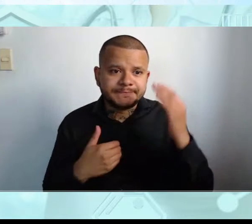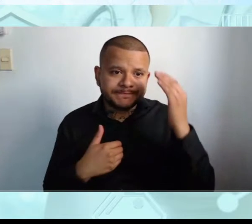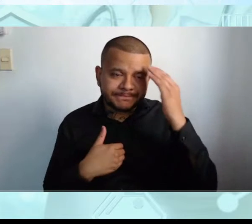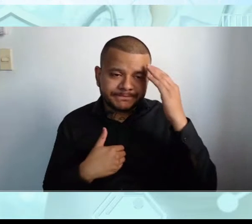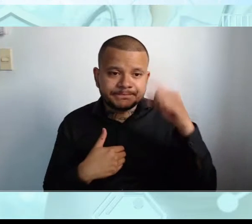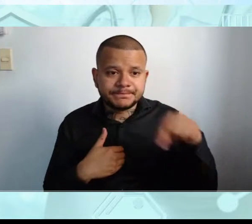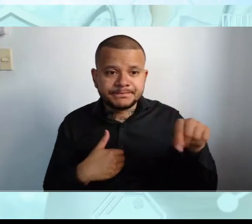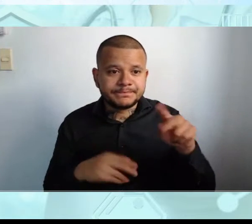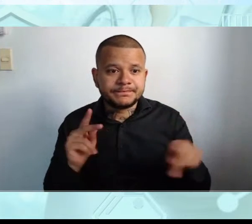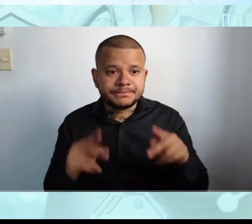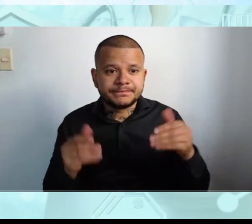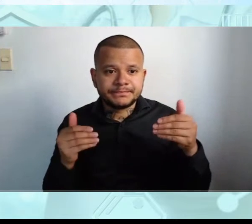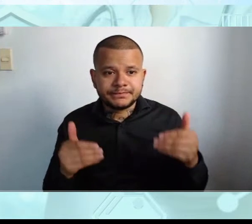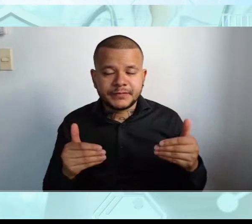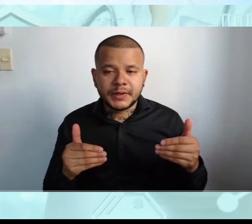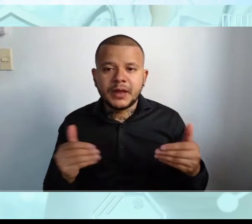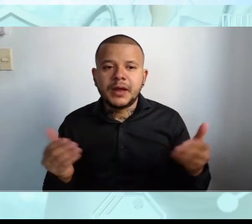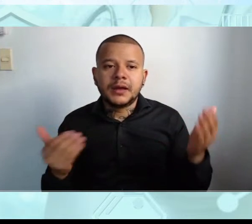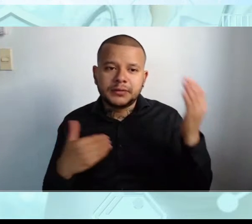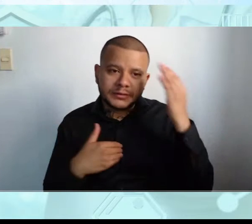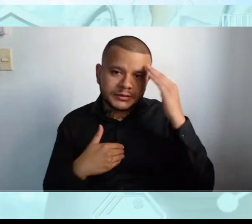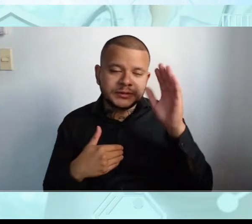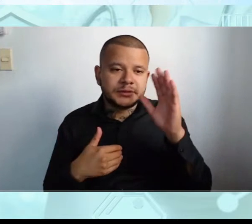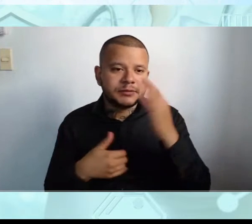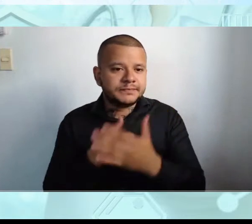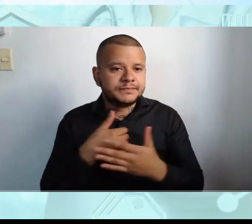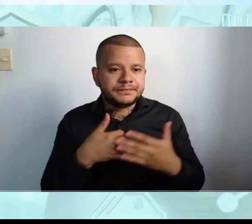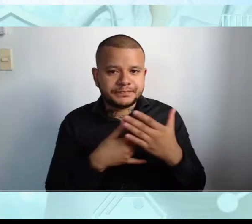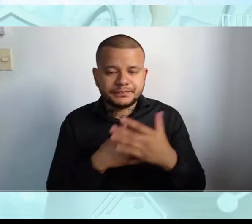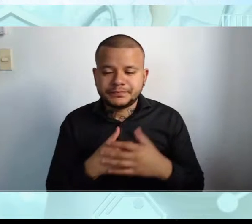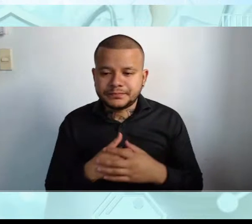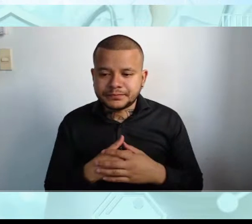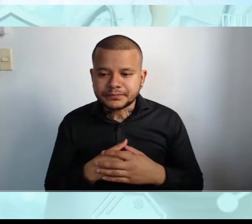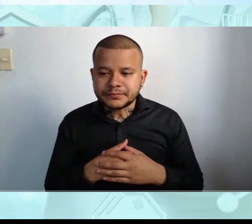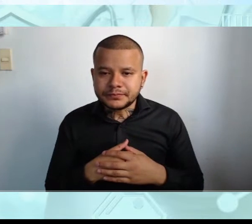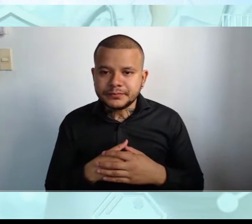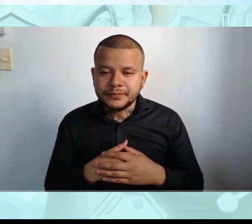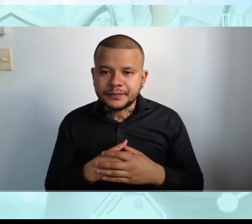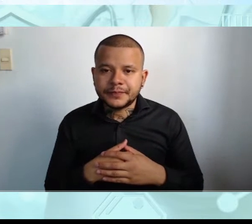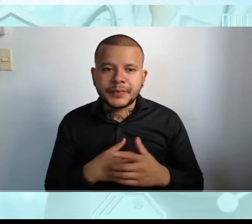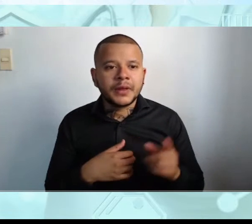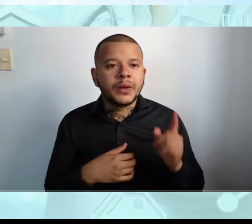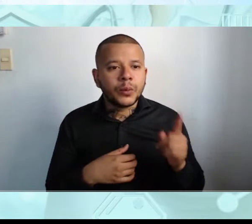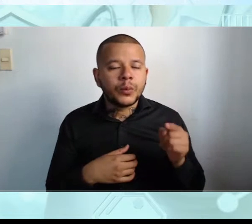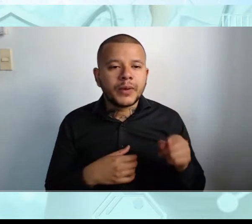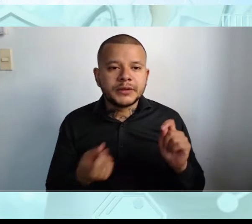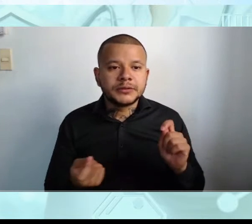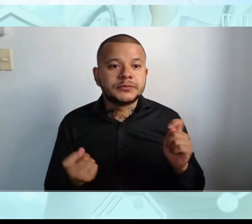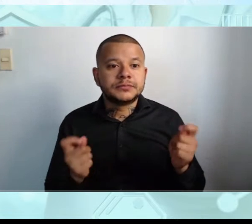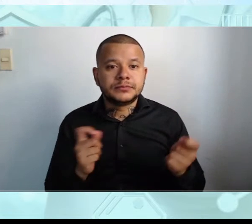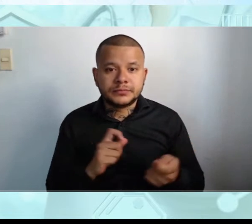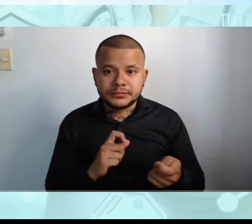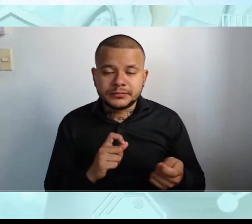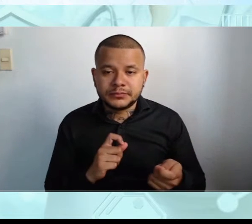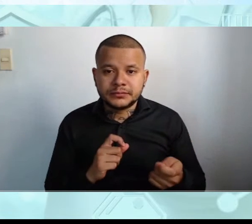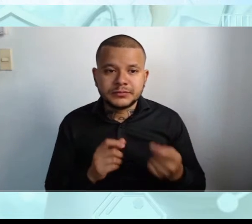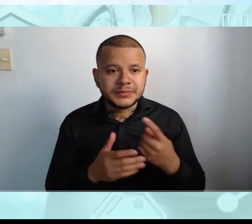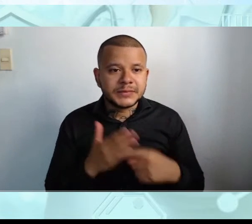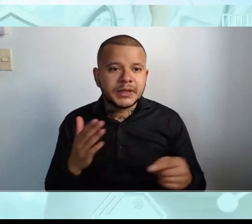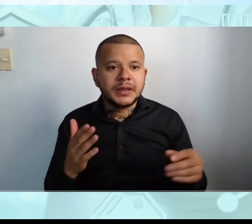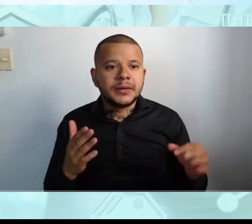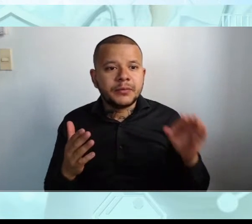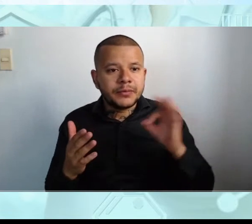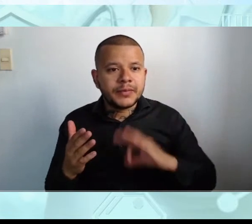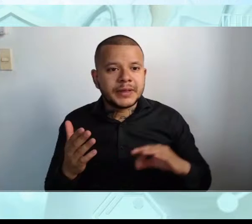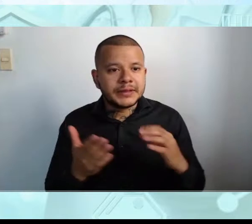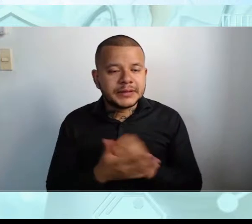las personas con discapacidad puedan tener en nuestro país, porque justamente esto se revierte en el bienestar de ellos y en la